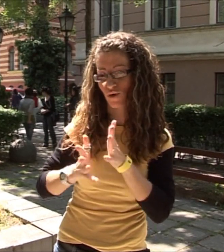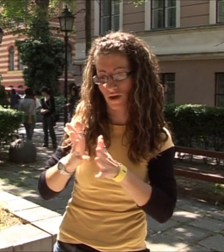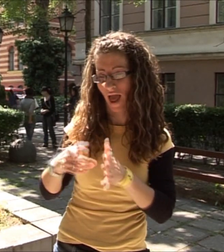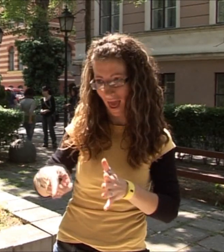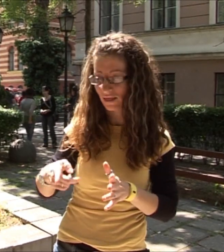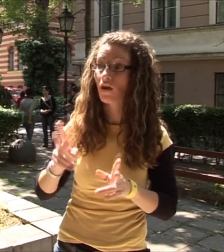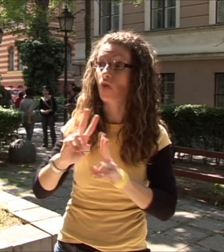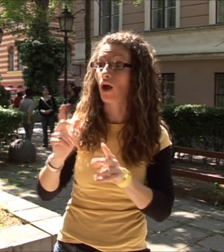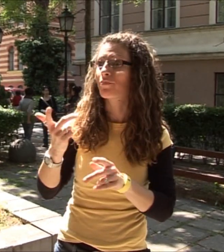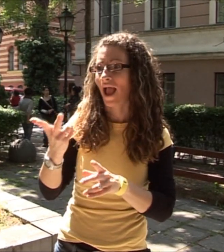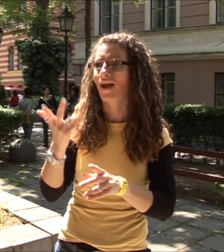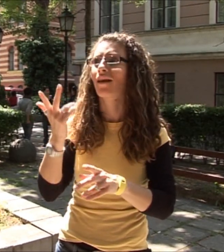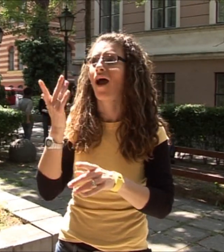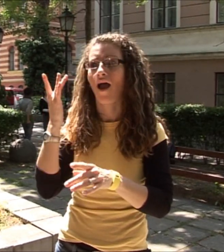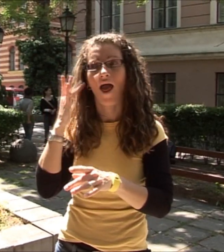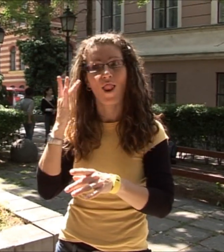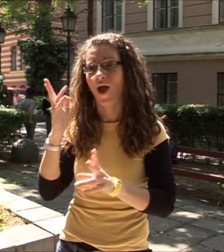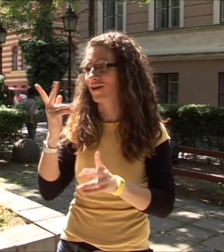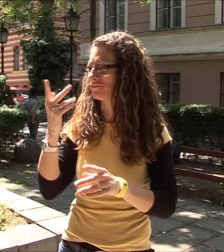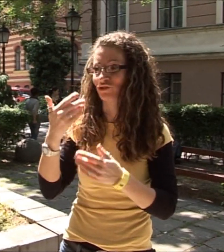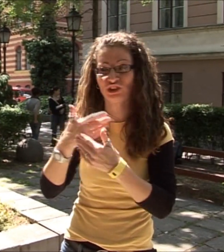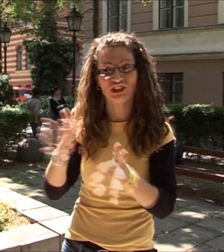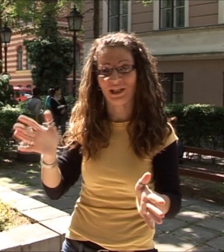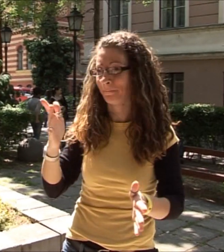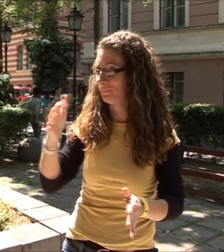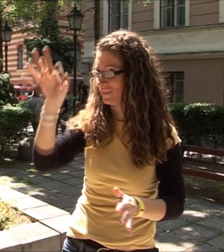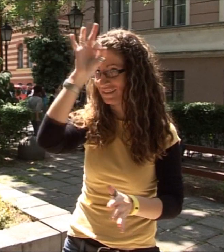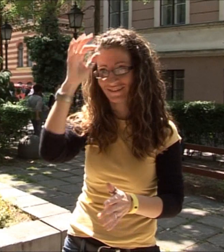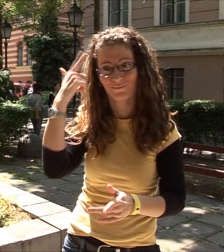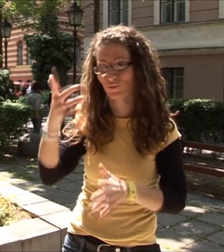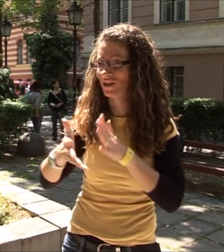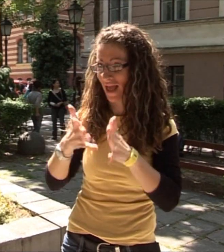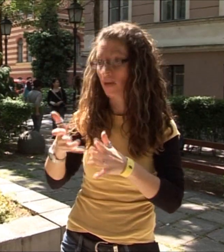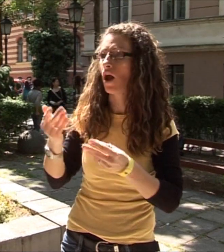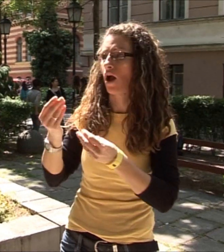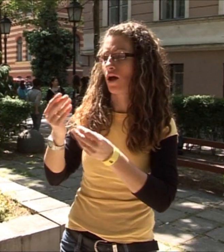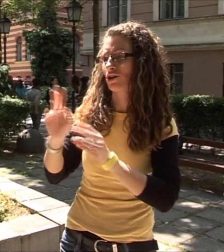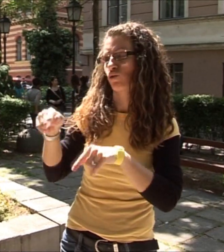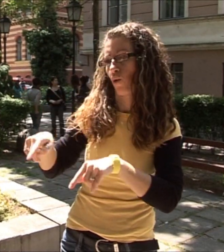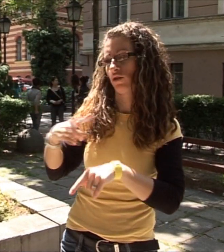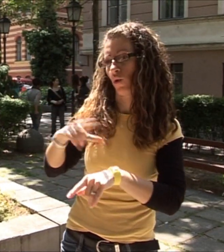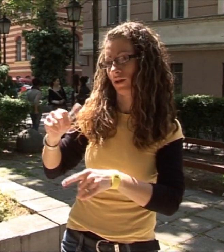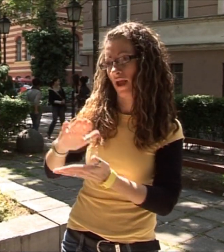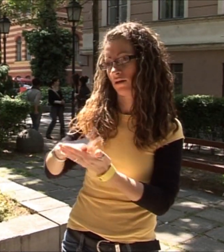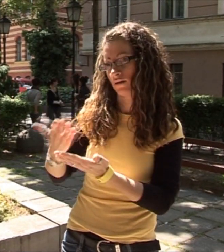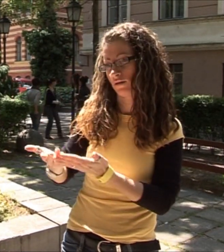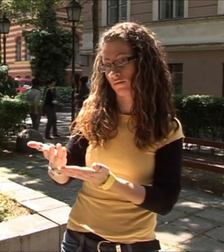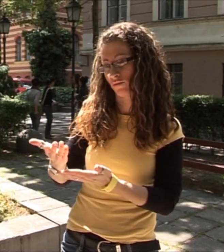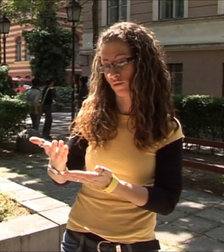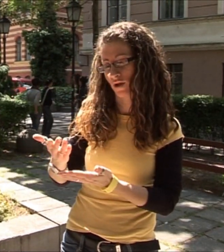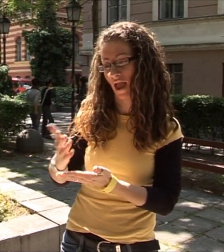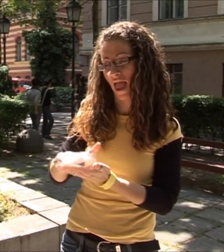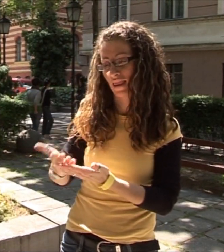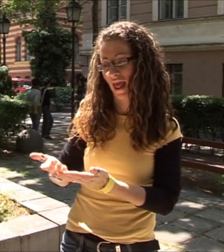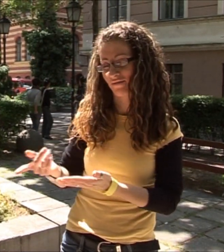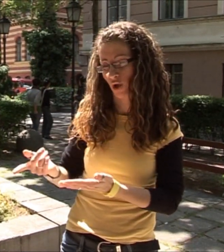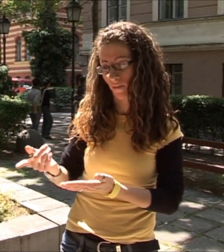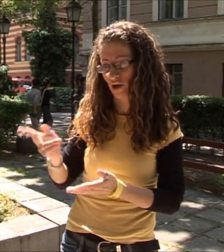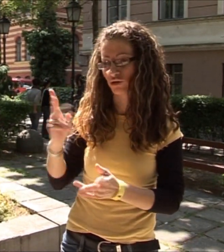azának jelelni de vannak olyan ma voltak olyan egyáltalán nem tudn és most öltni vogy tolnái